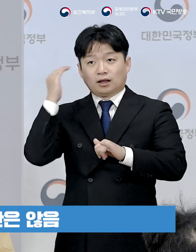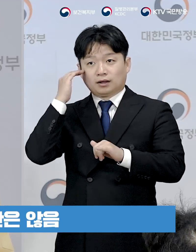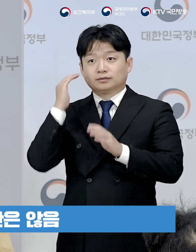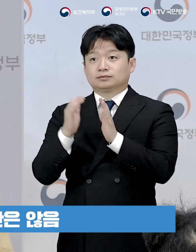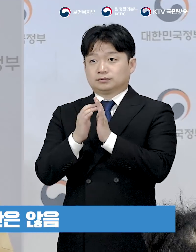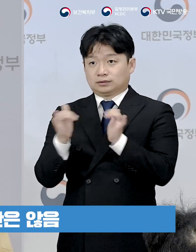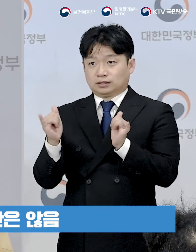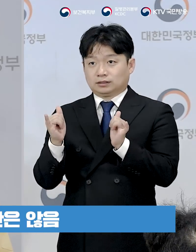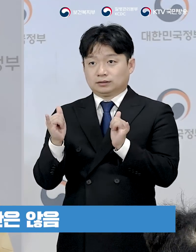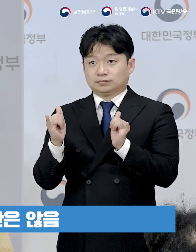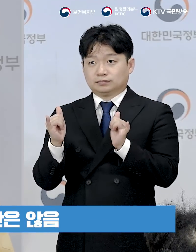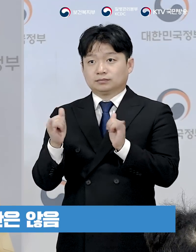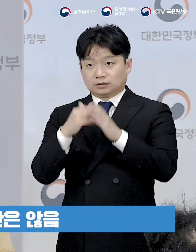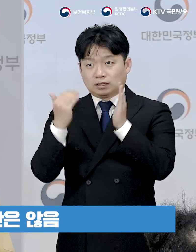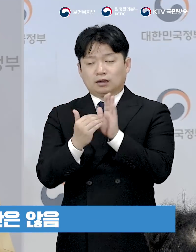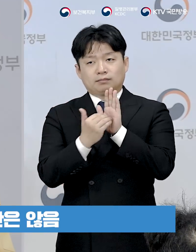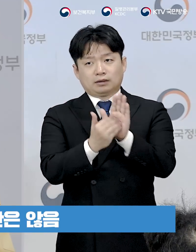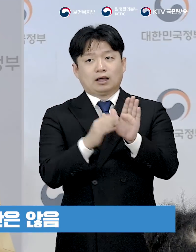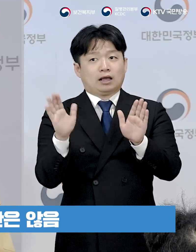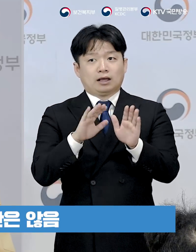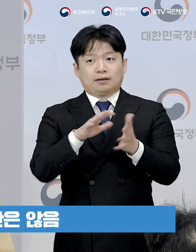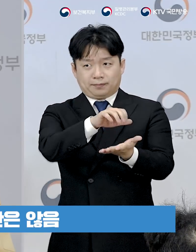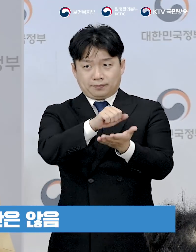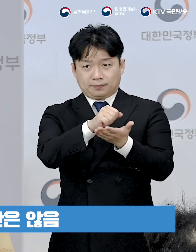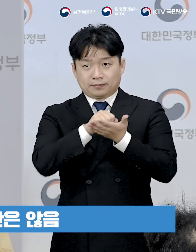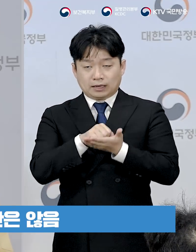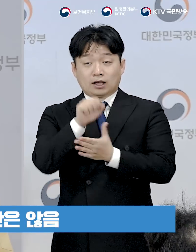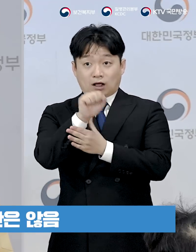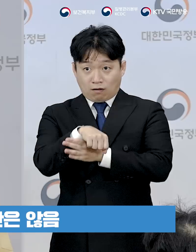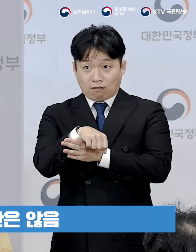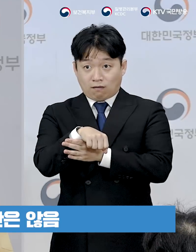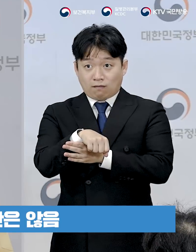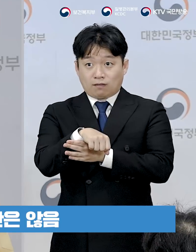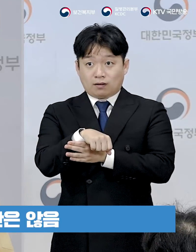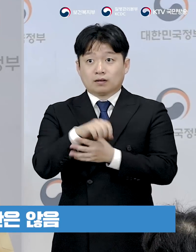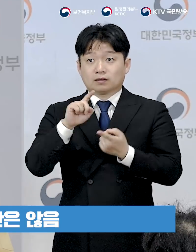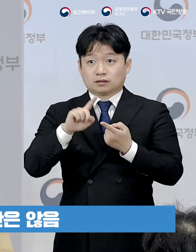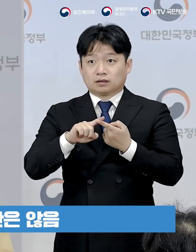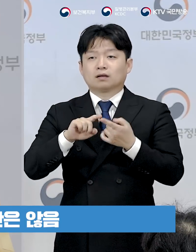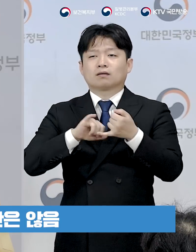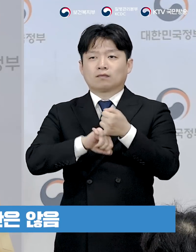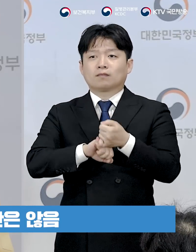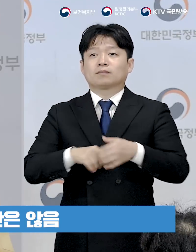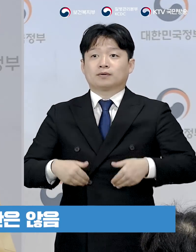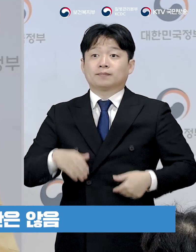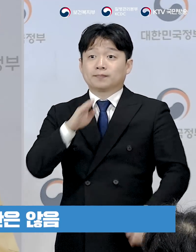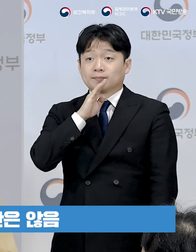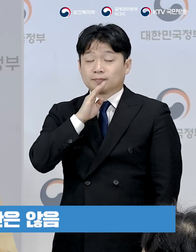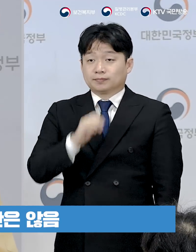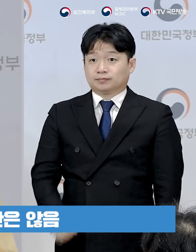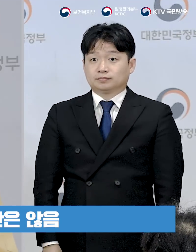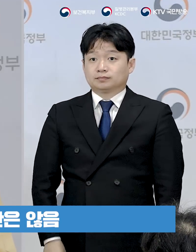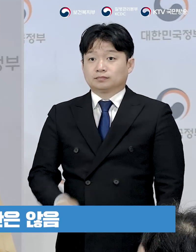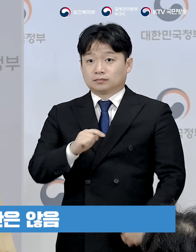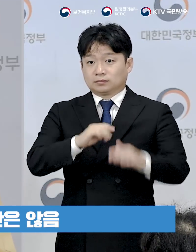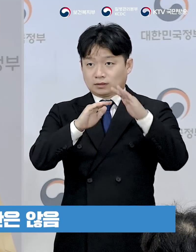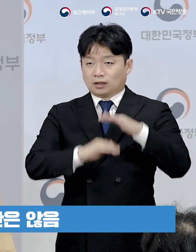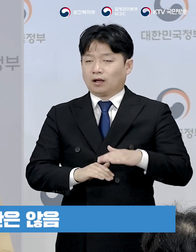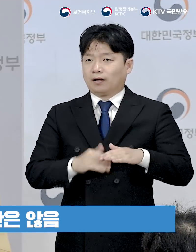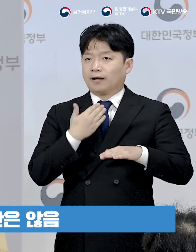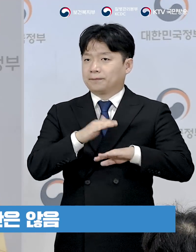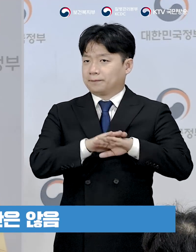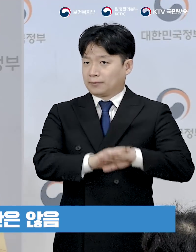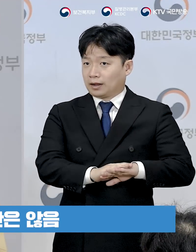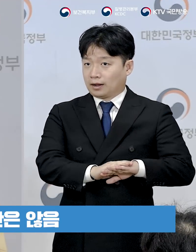외국에서 들어오는 모든 사람들, 우리 내국인까지도 다 차단하지 않고 받아들여야 한다는 것은 그것은 필연적